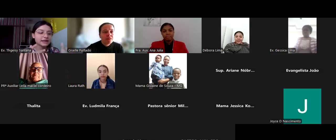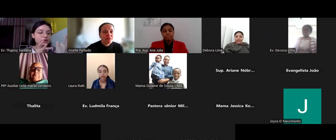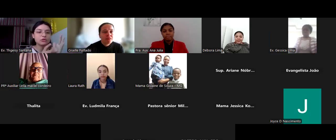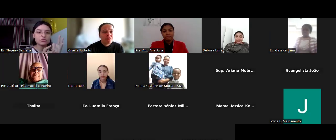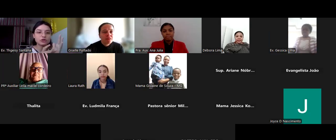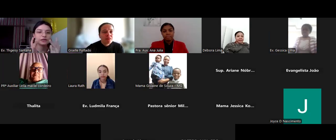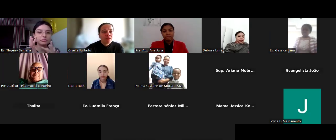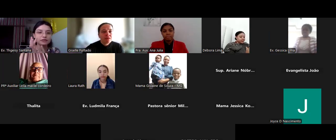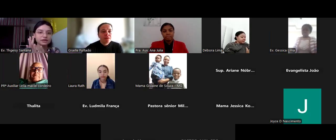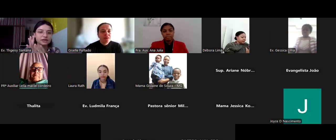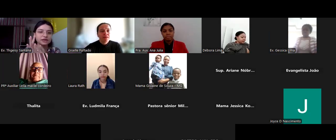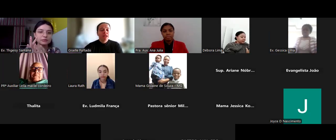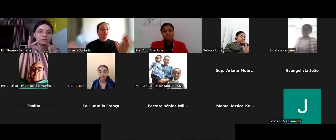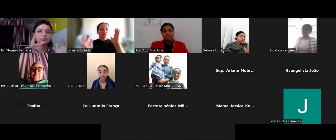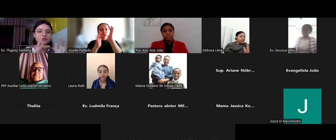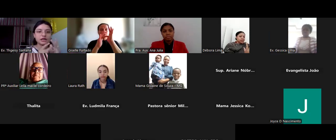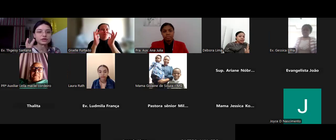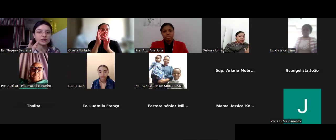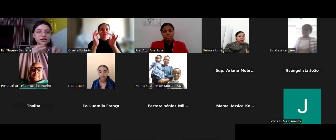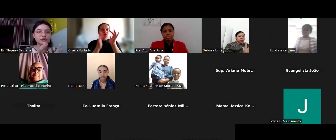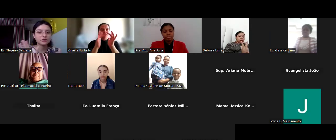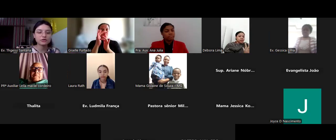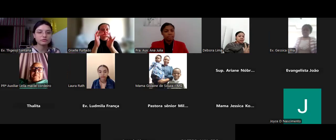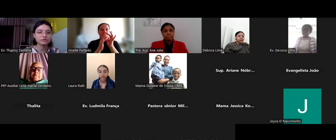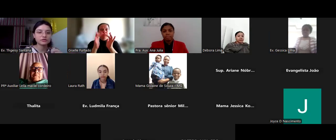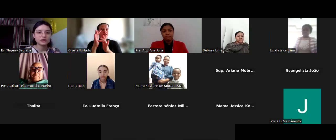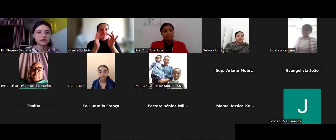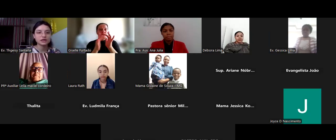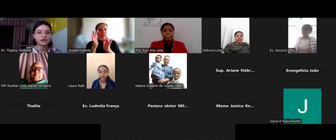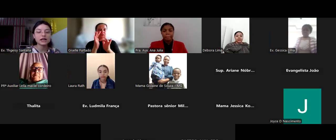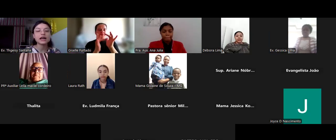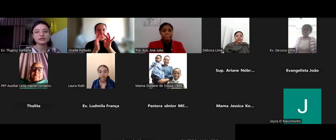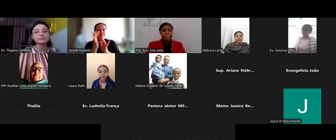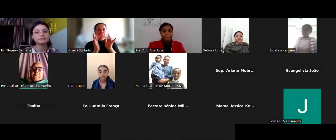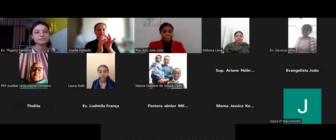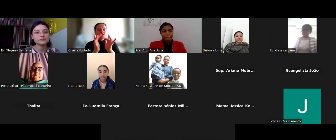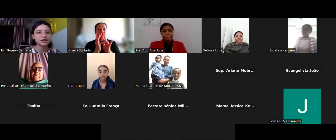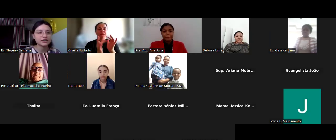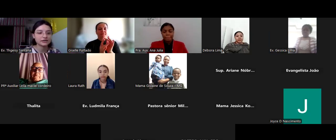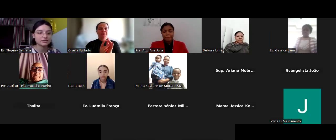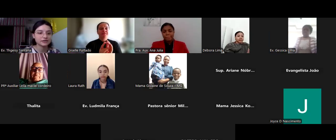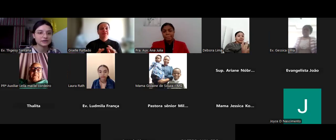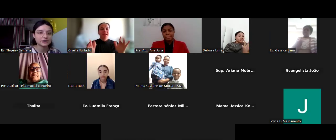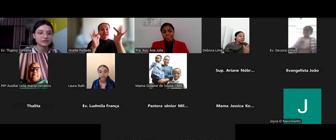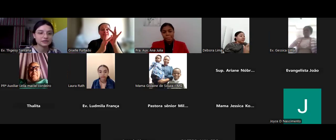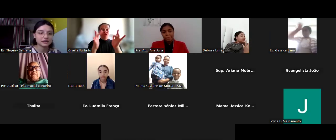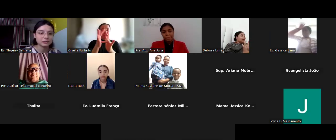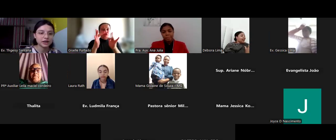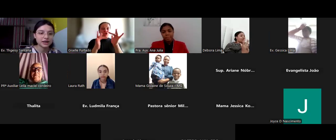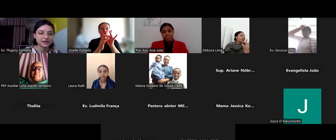alguma ordem para fazer. Se é Não, primeiro, direito, esquerdo ou se é não, qualquer um. não tem. Esse não, Ok. tá? Esse é o sinal Obrigada. de